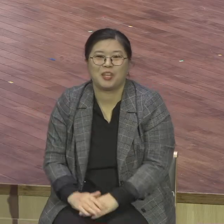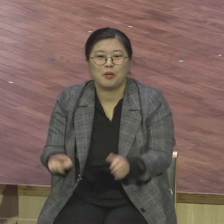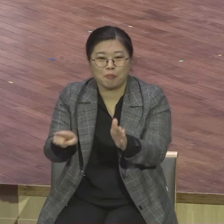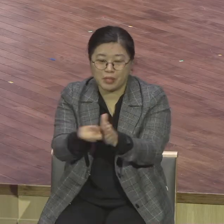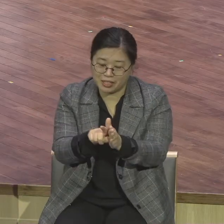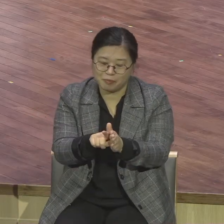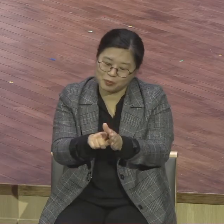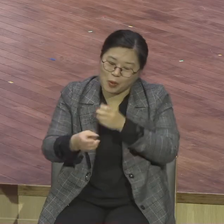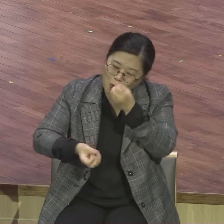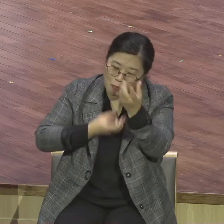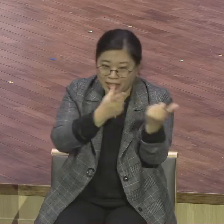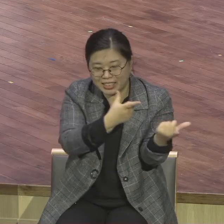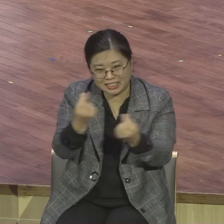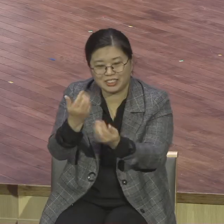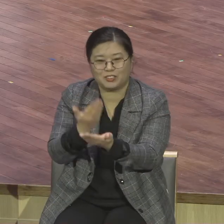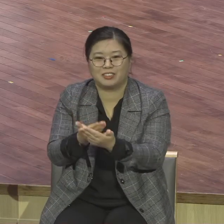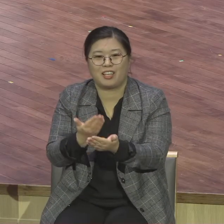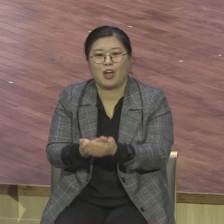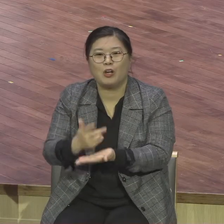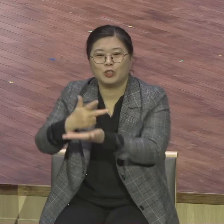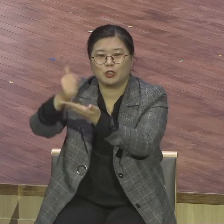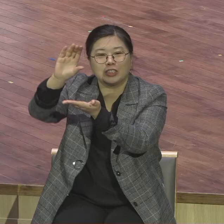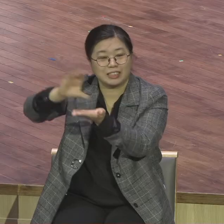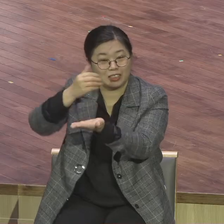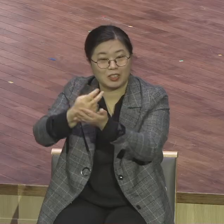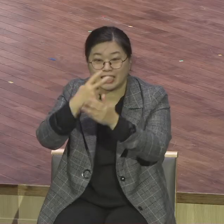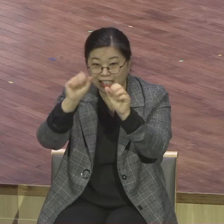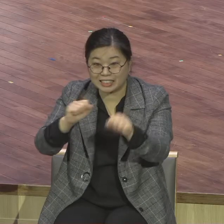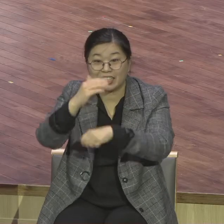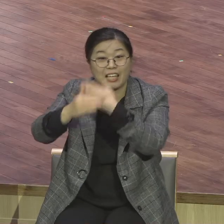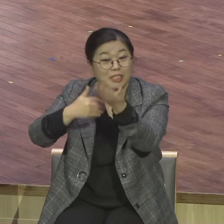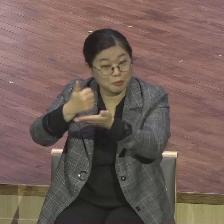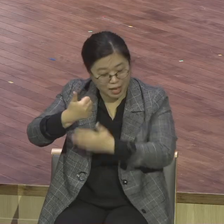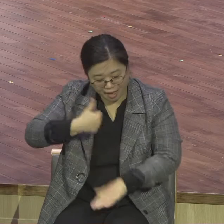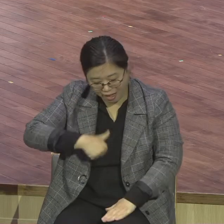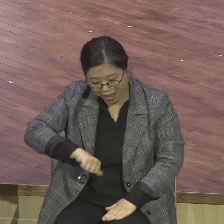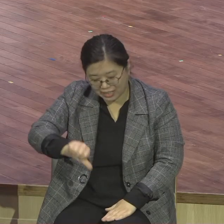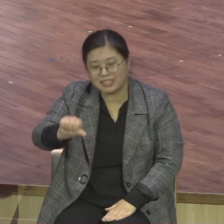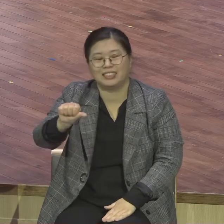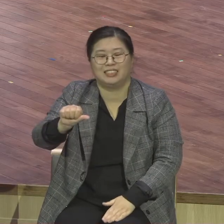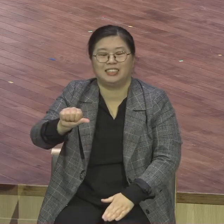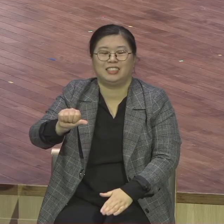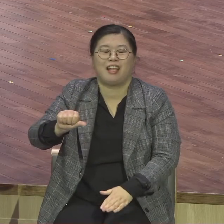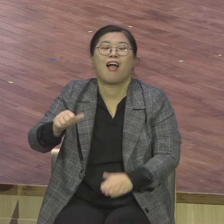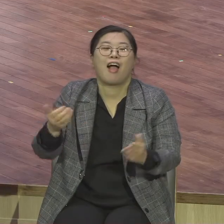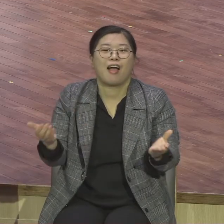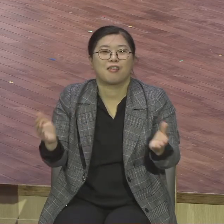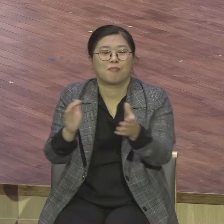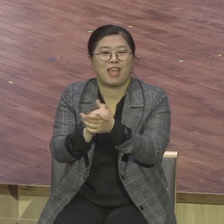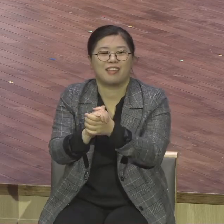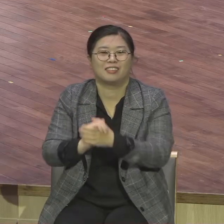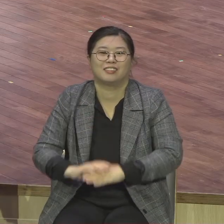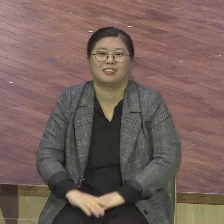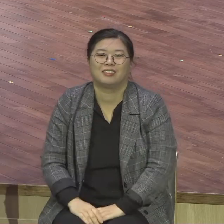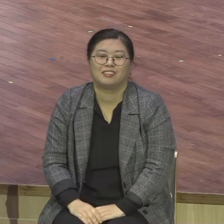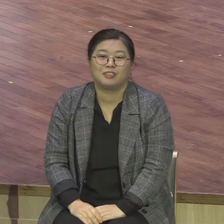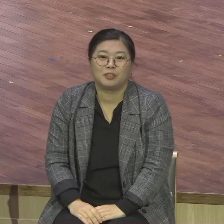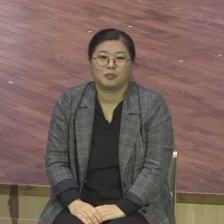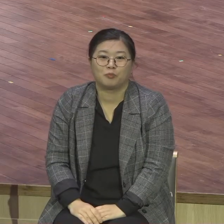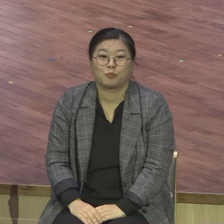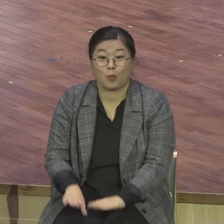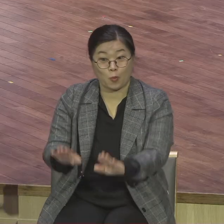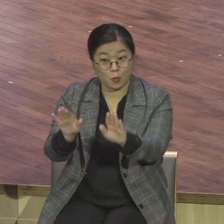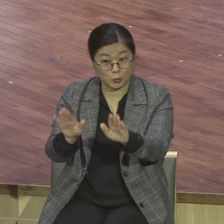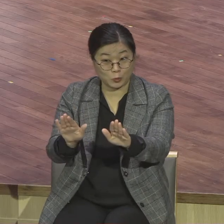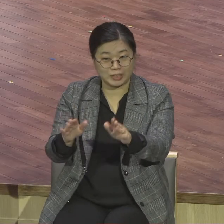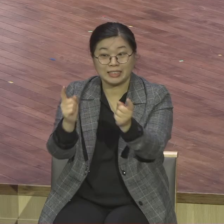고백합니다. 주는 그리스도시요 살아계신 하나님의 아들이십니다. 아멘. 우리